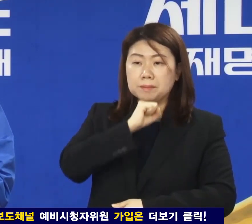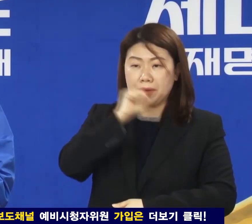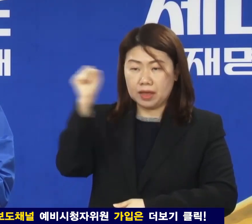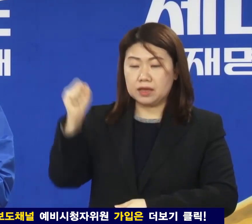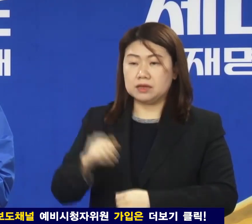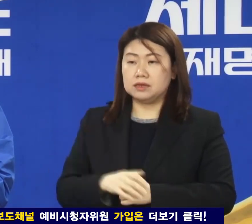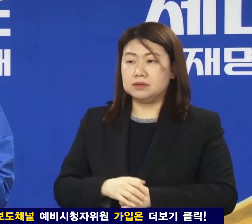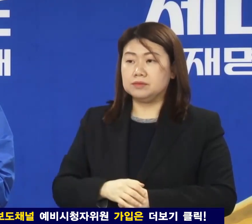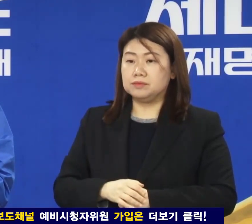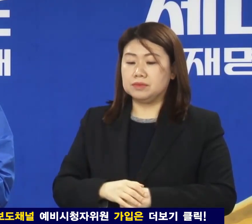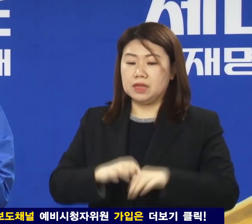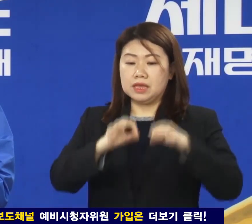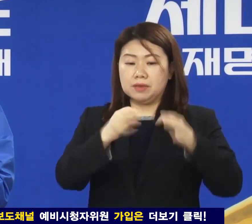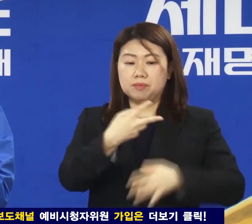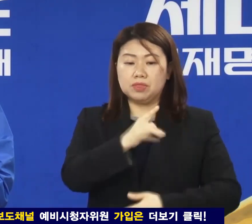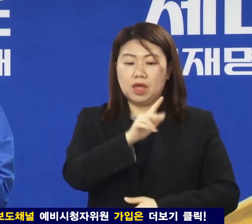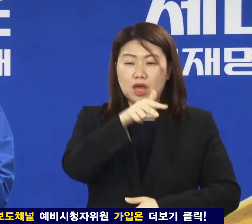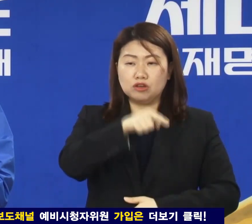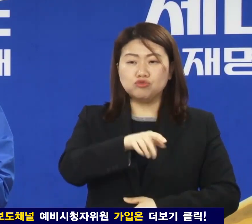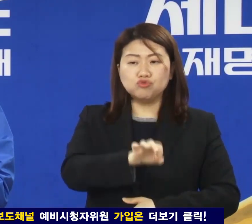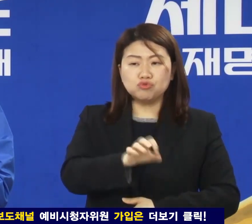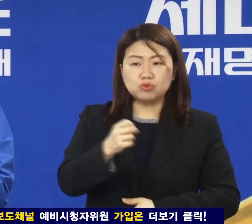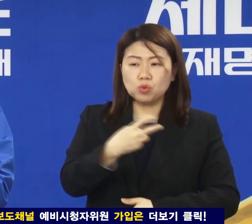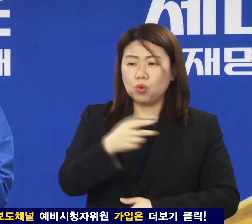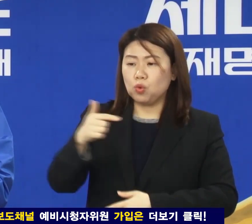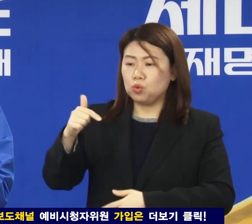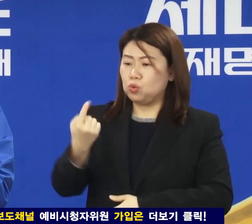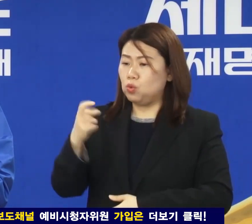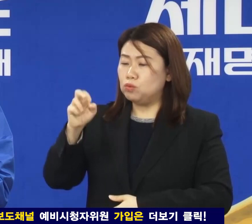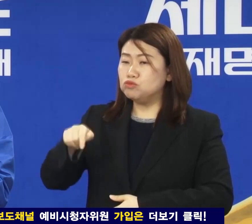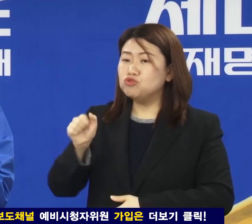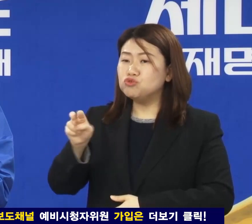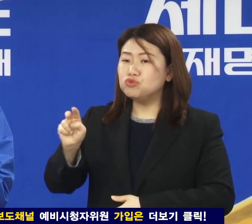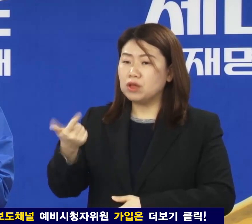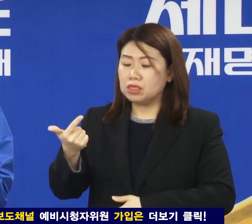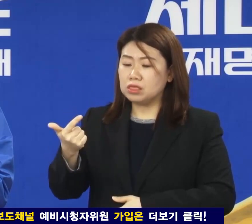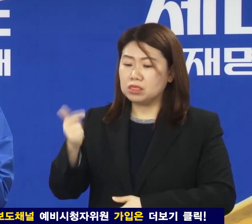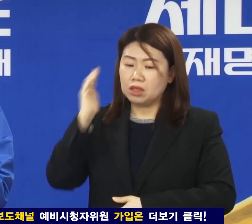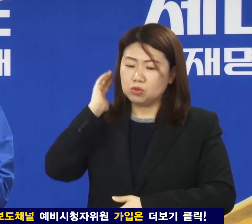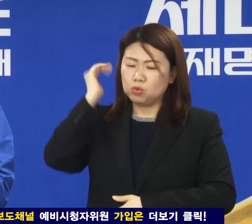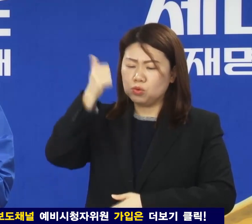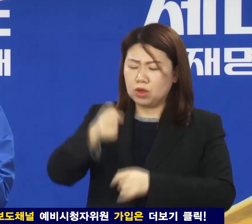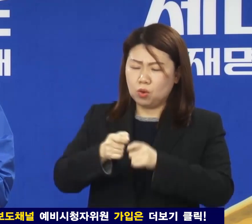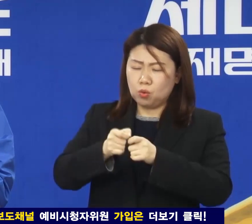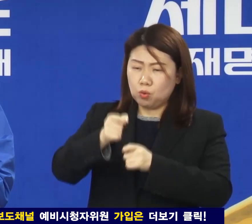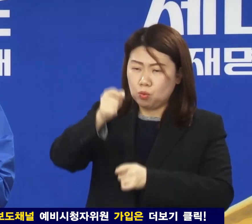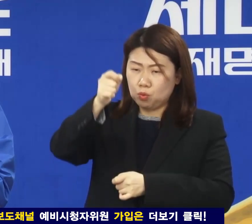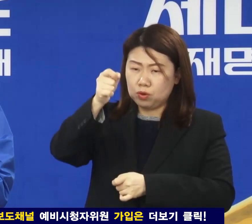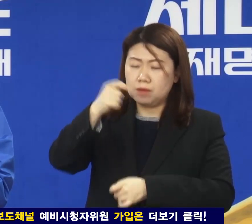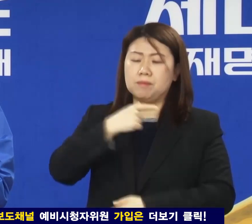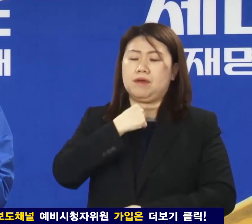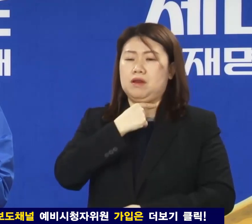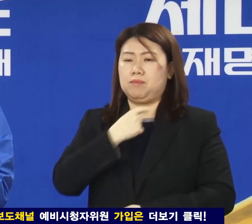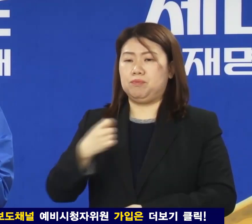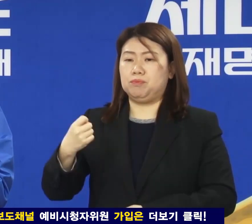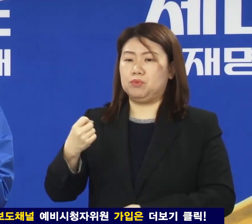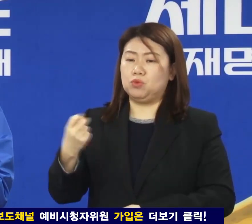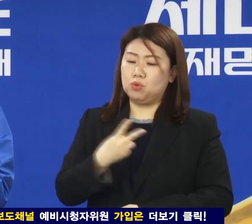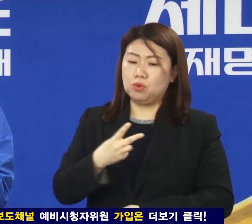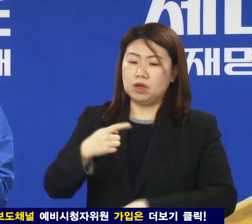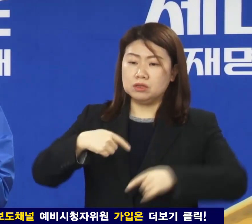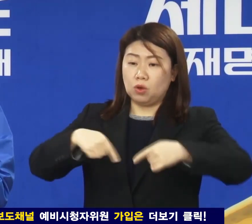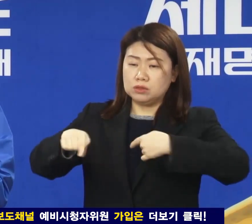국민통합의 정치는 김대중, 노무현 대통령의 오랜 정치적 숙원이자 우리 정치가